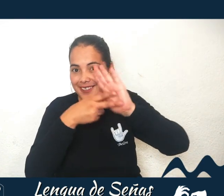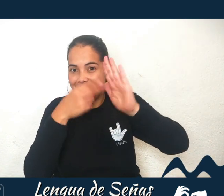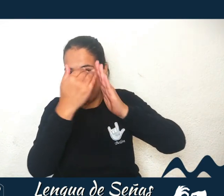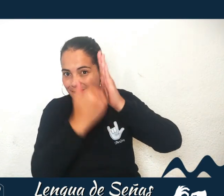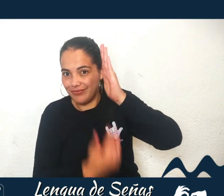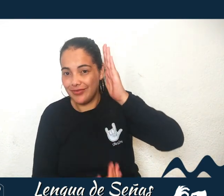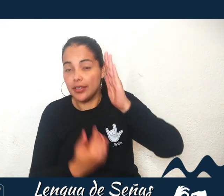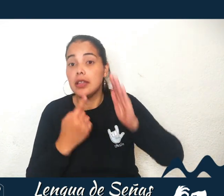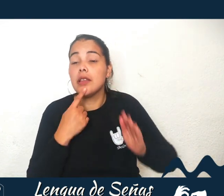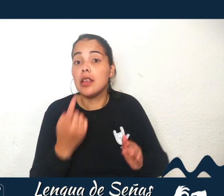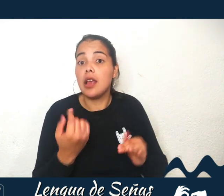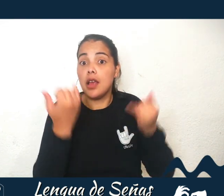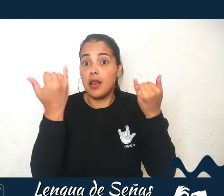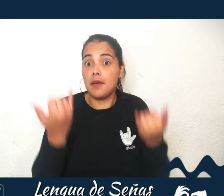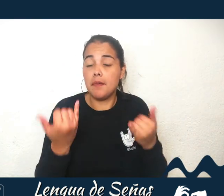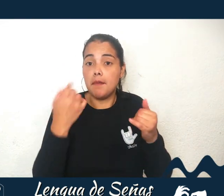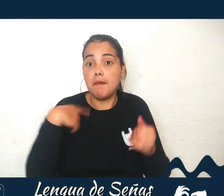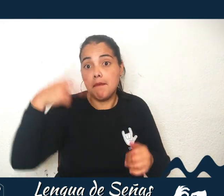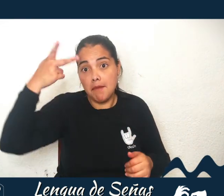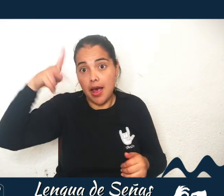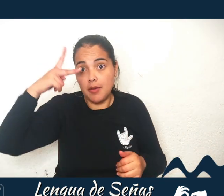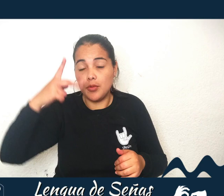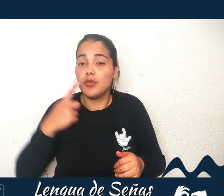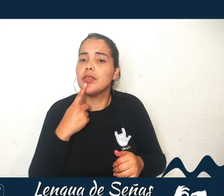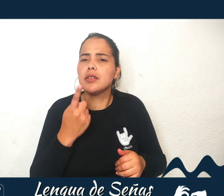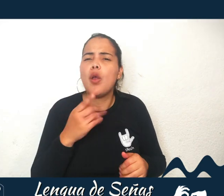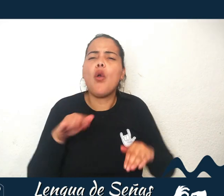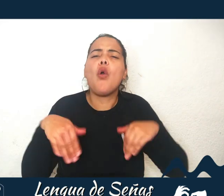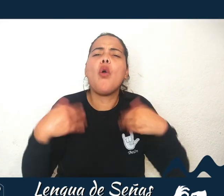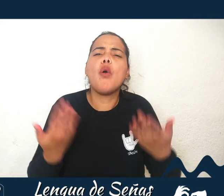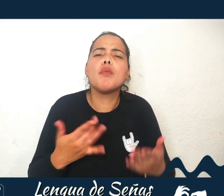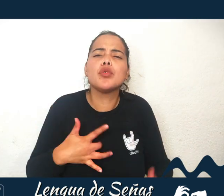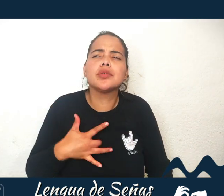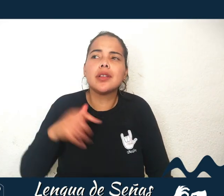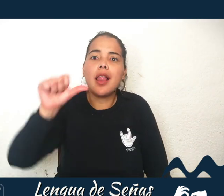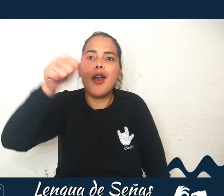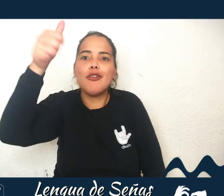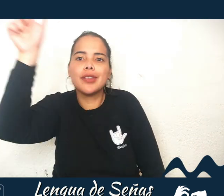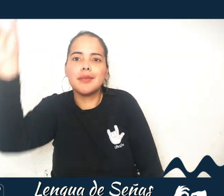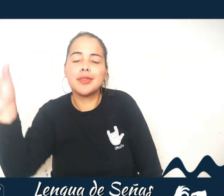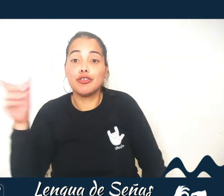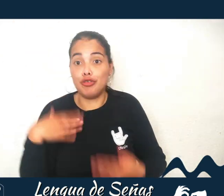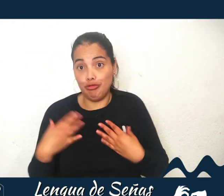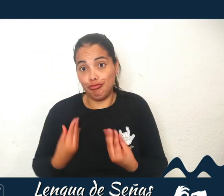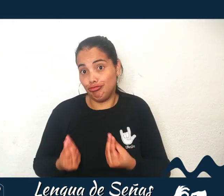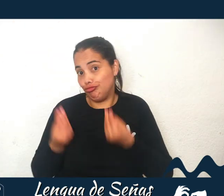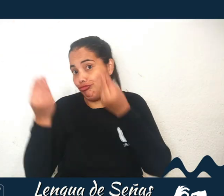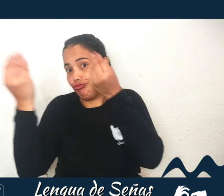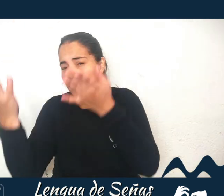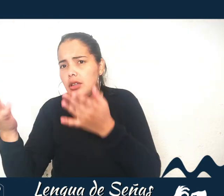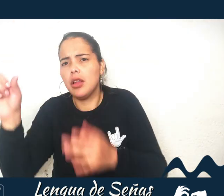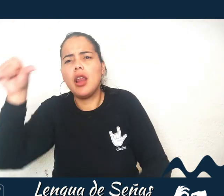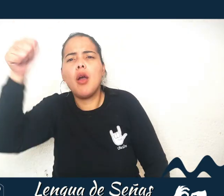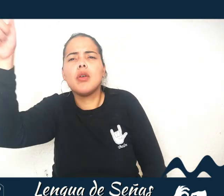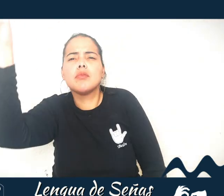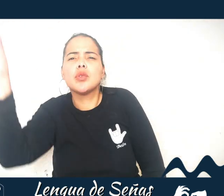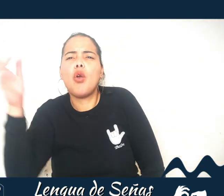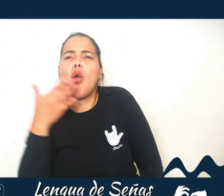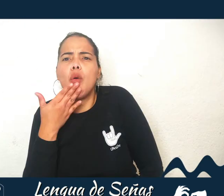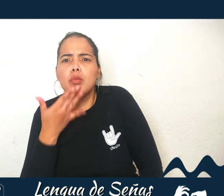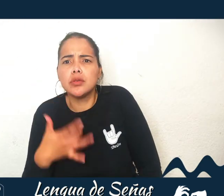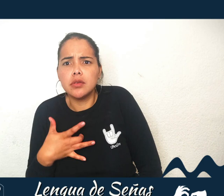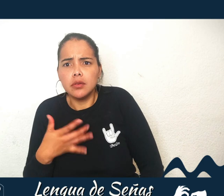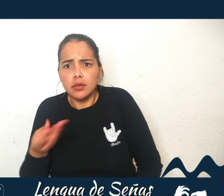hace ver el otro lado de la ofrenda, desde la perspectiva de aquel que recibe la ofrenda, y cómo esa persona,